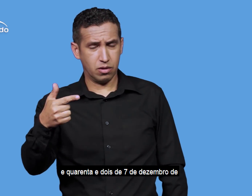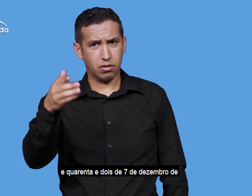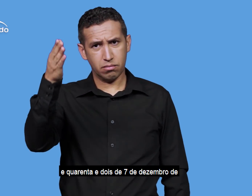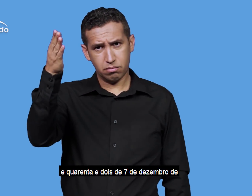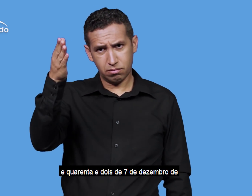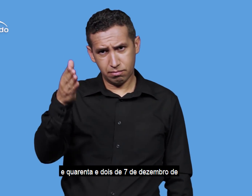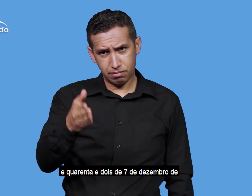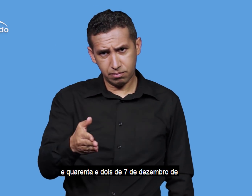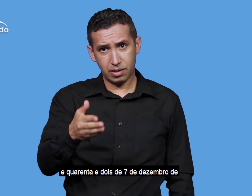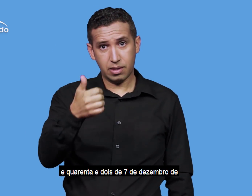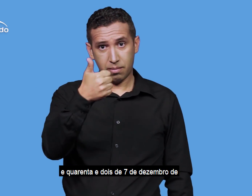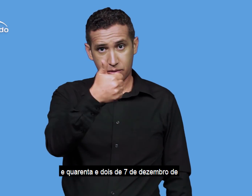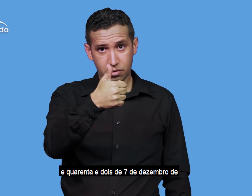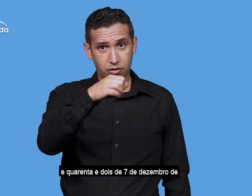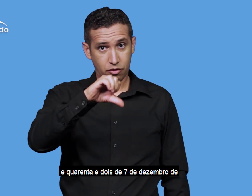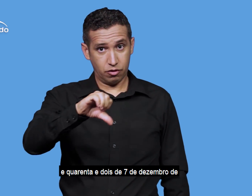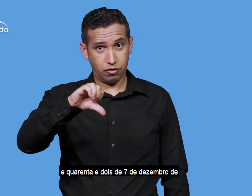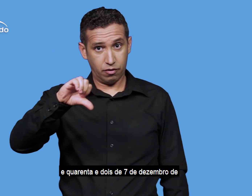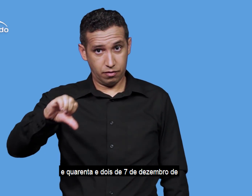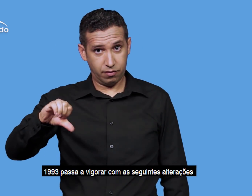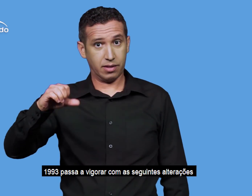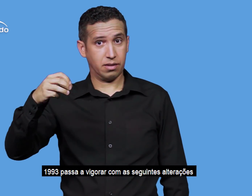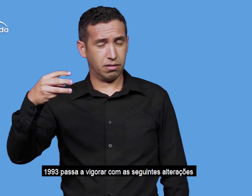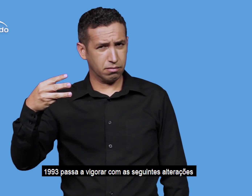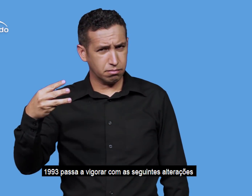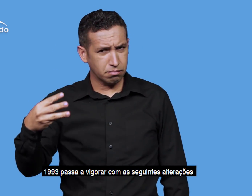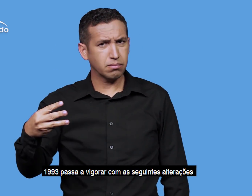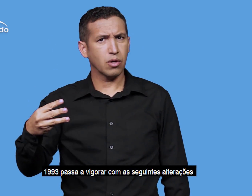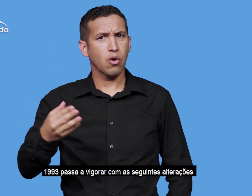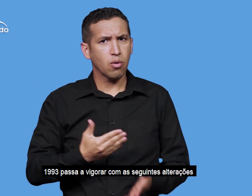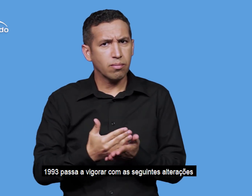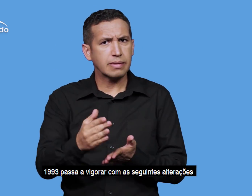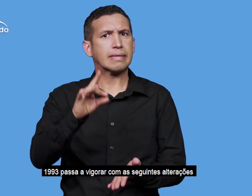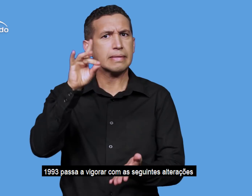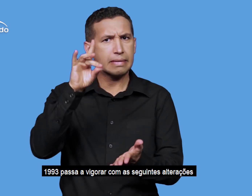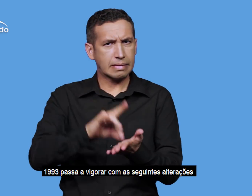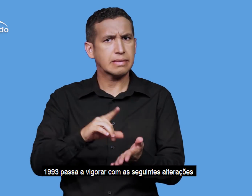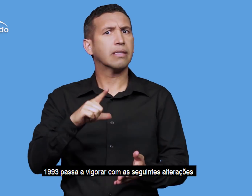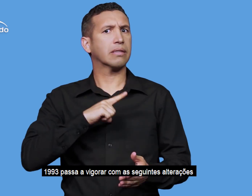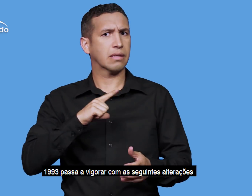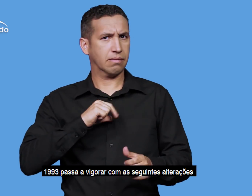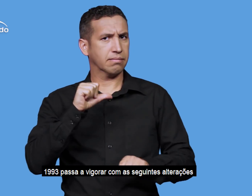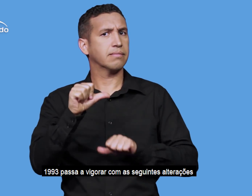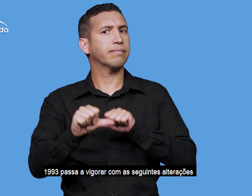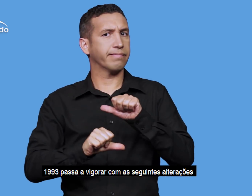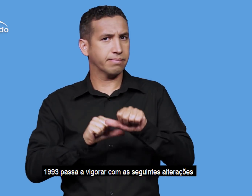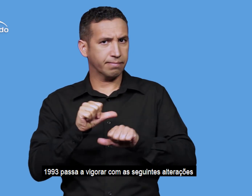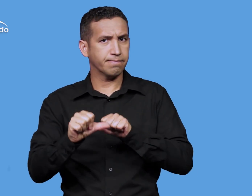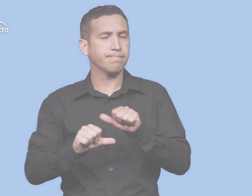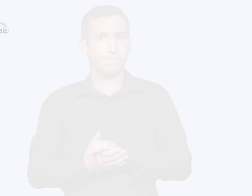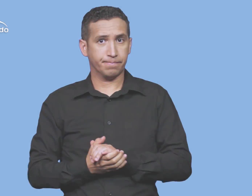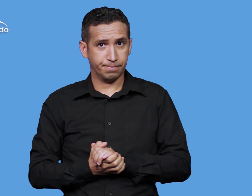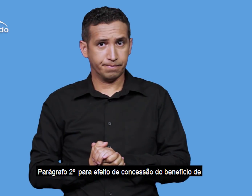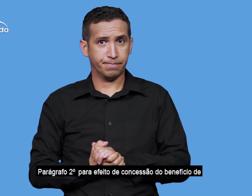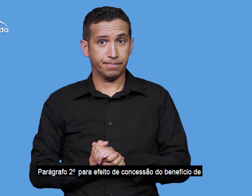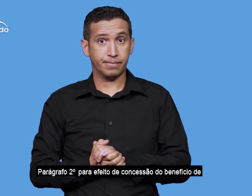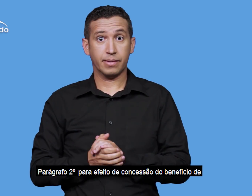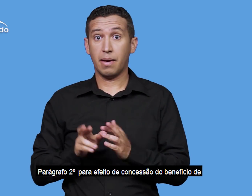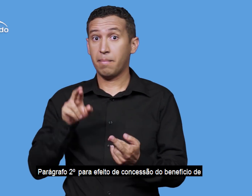de 7 de dezembro de 1993 passa a vigorar com as seguintes alterações parágrafo